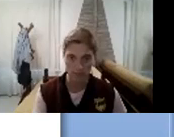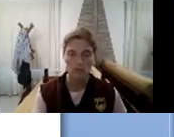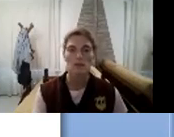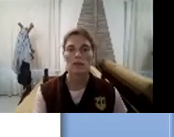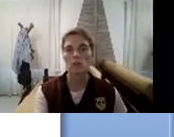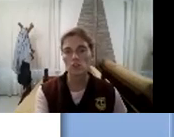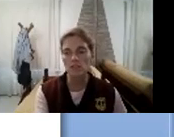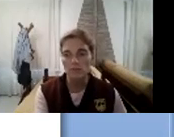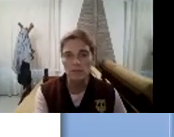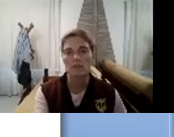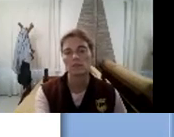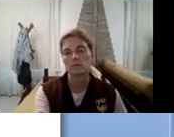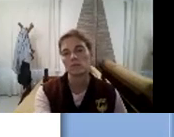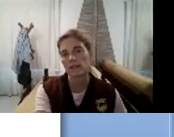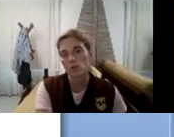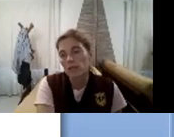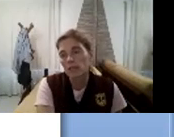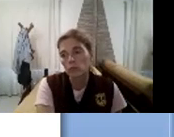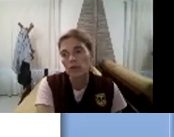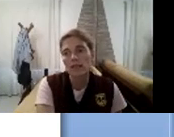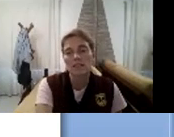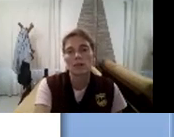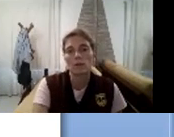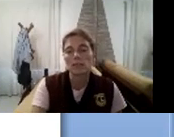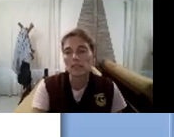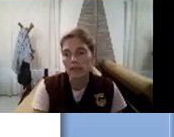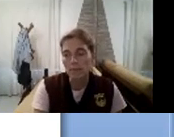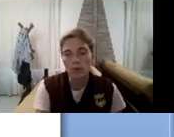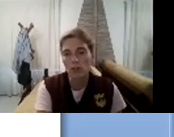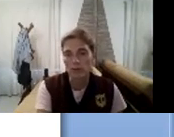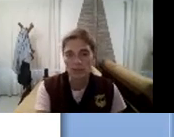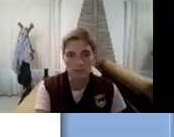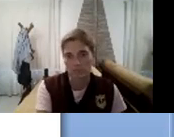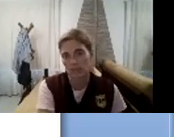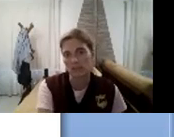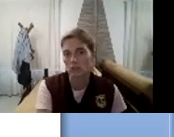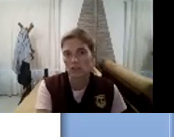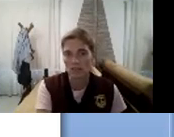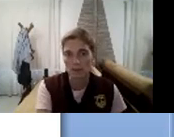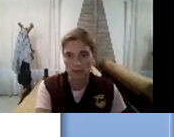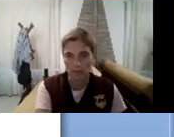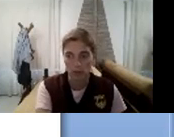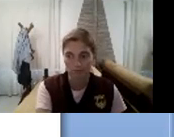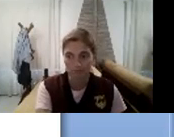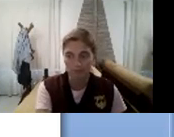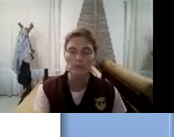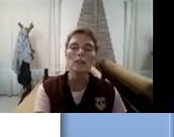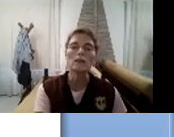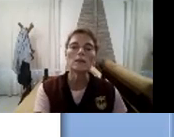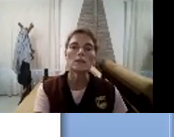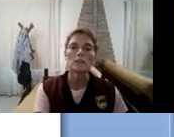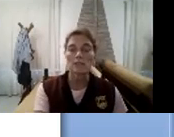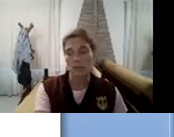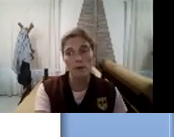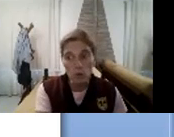chiquita. Entonces, la dueña tuvo que dársela a una veterinaria porque no la podían seguir teniendo en ese departamento.